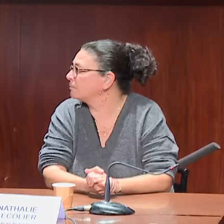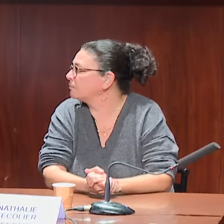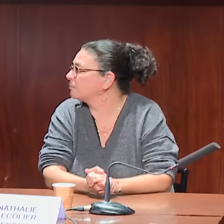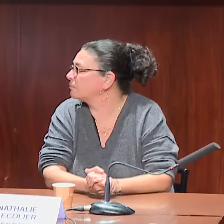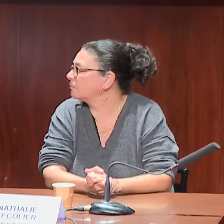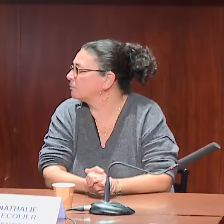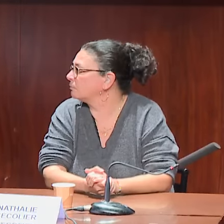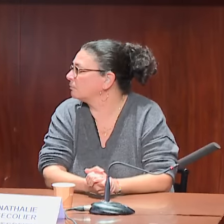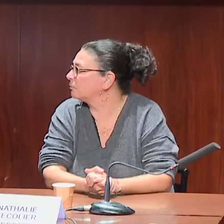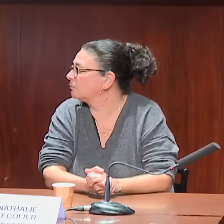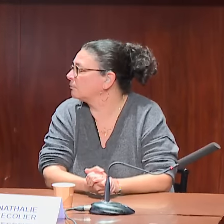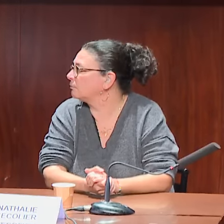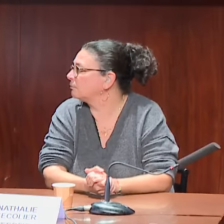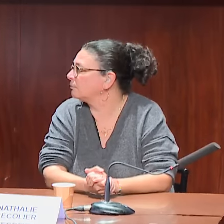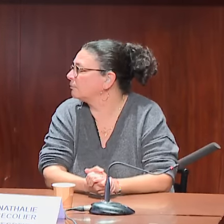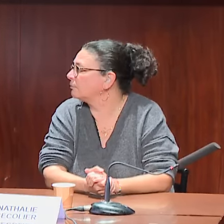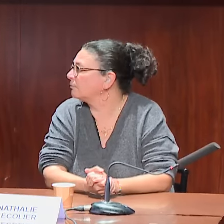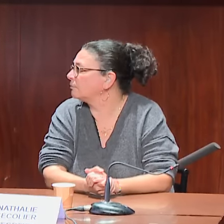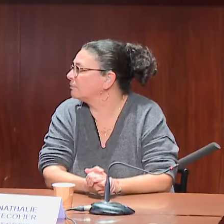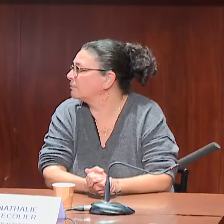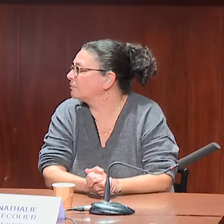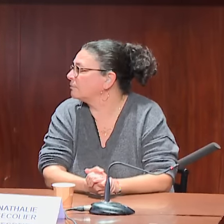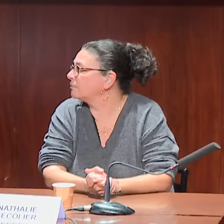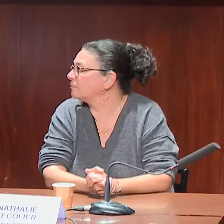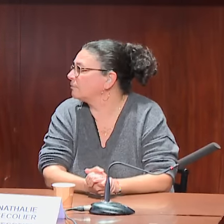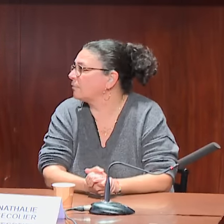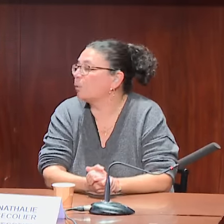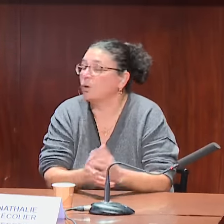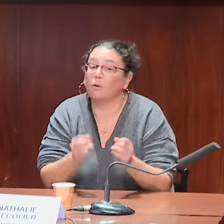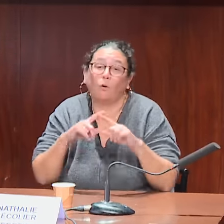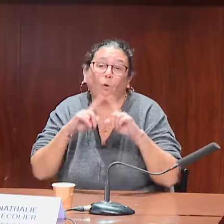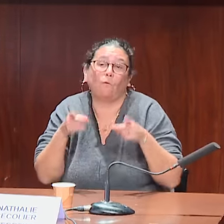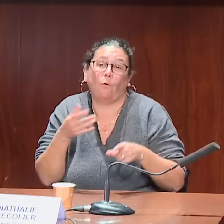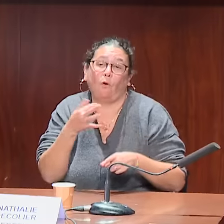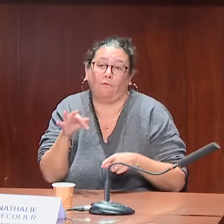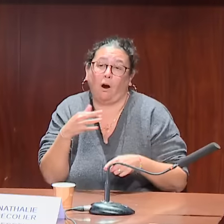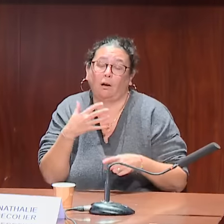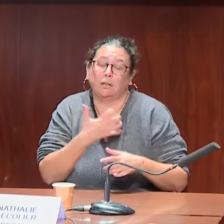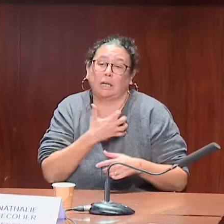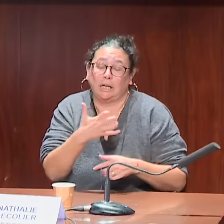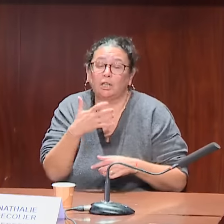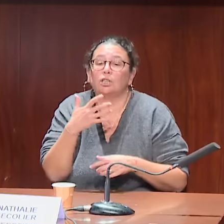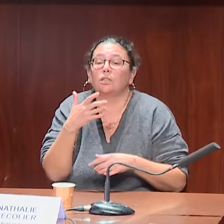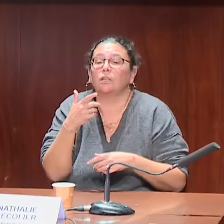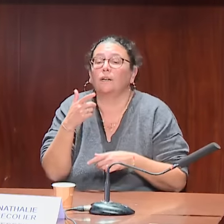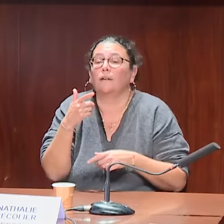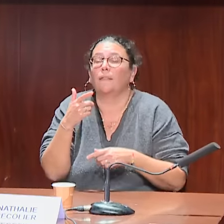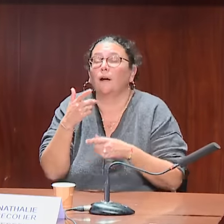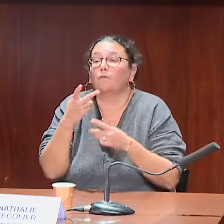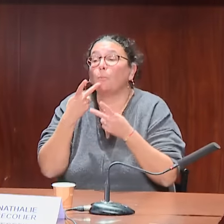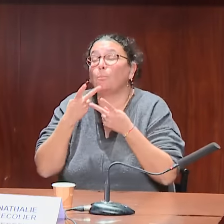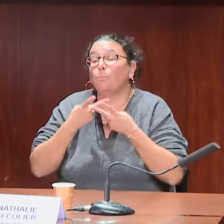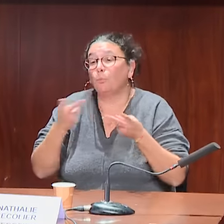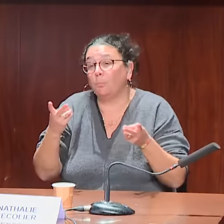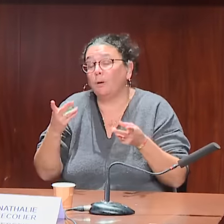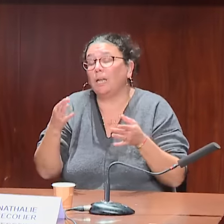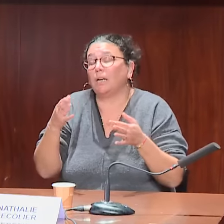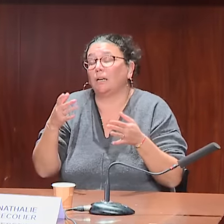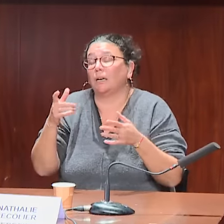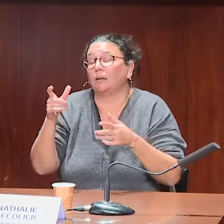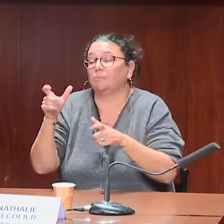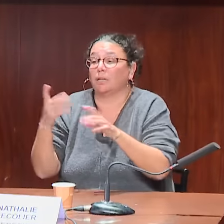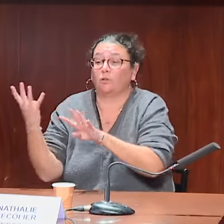qui avaient l'habitude de voyager un petit peu et qui trouvaient qu'on avait quand même un patrimoine assez riche en